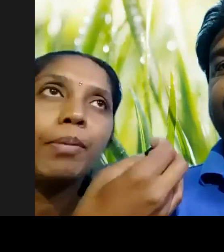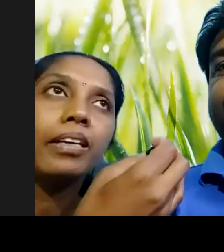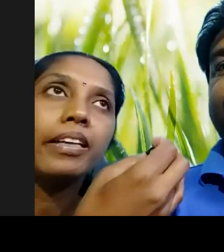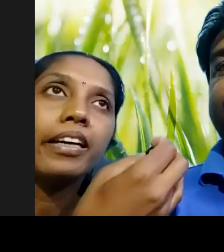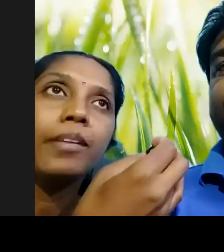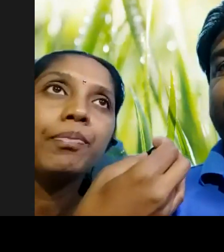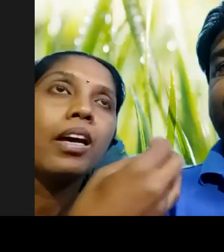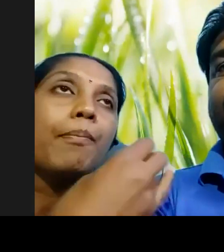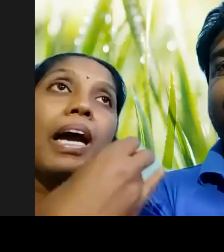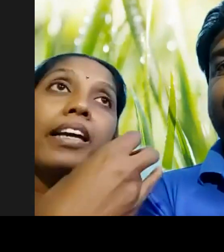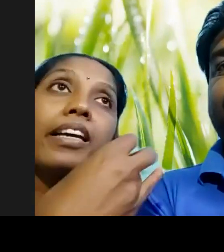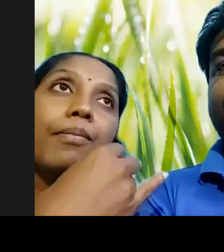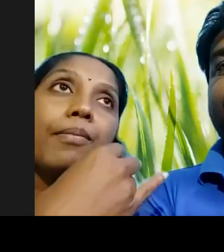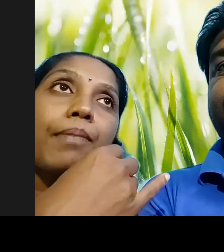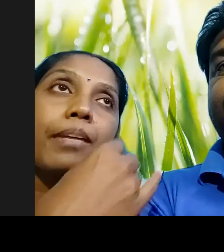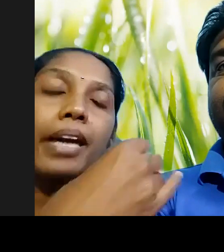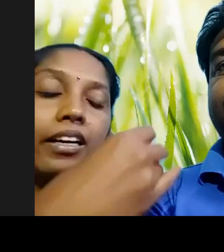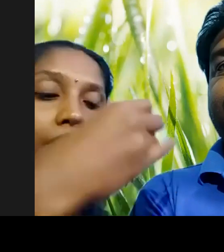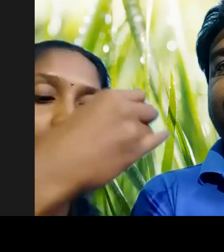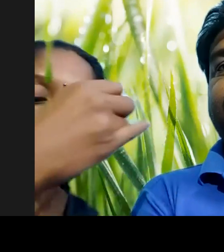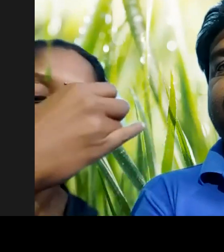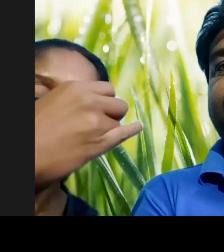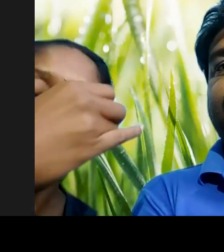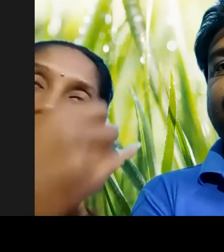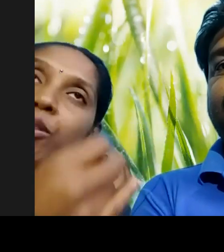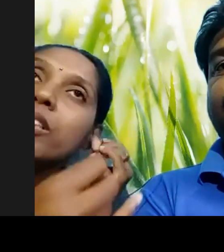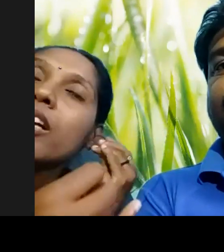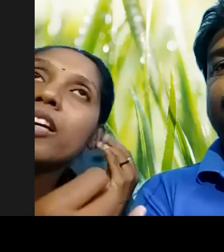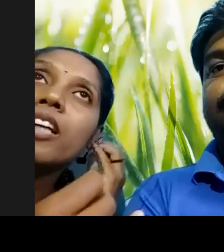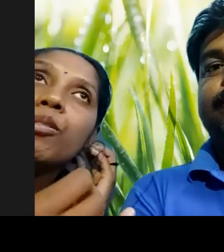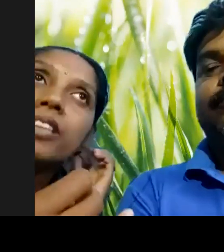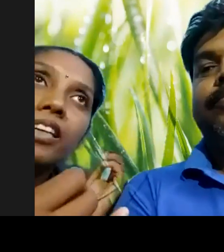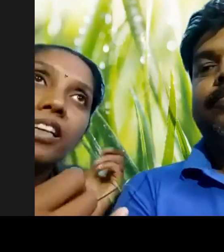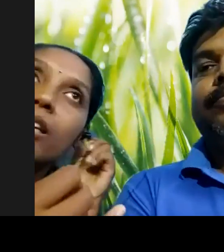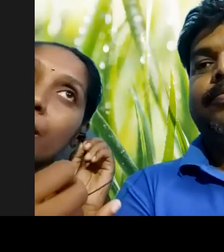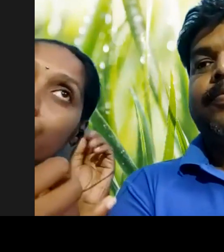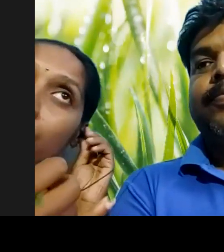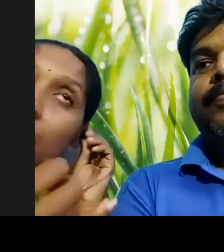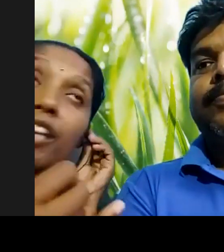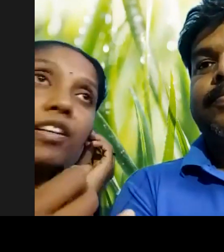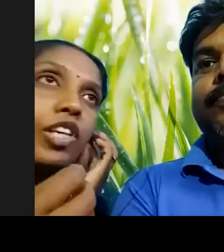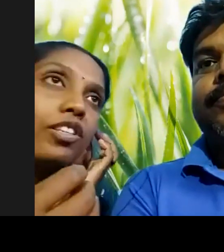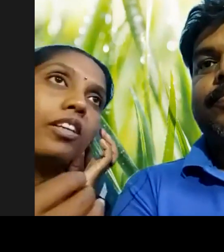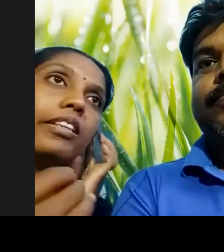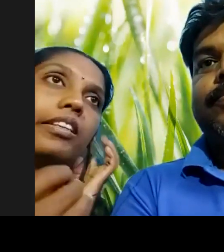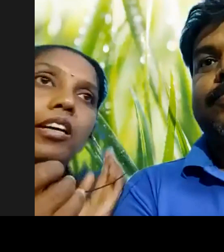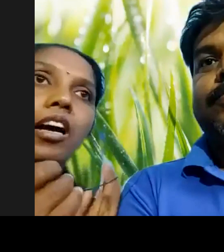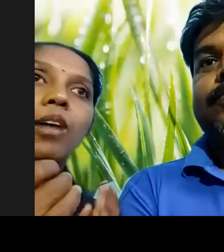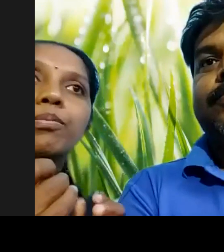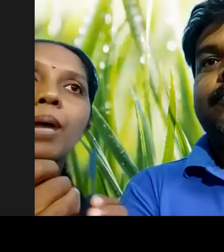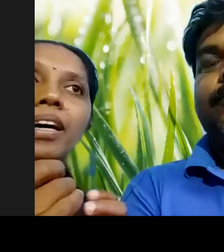रेट में मिल रहे हैं। पहले के जमाने में एक वो था कि क्या बोलते हैं कि रिफिल चेंज करते